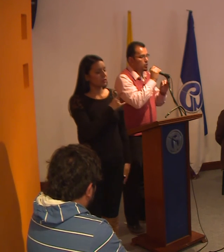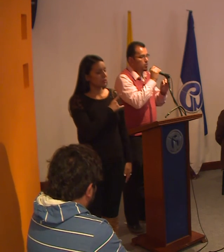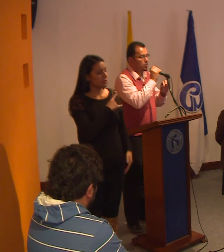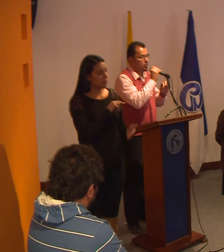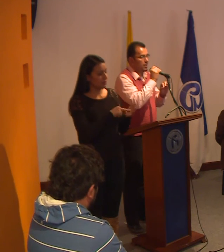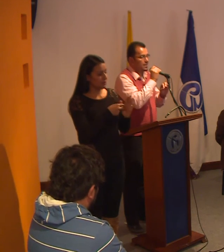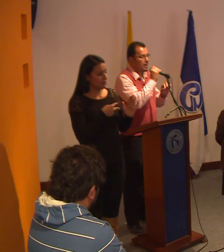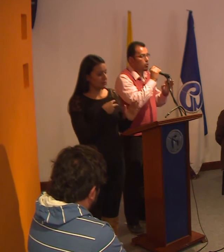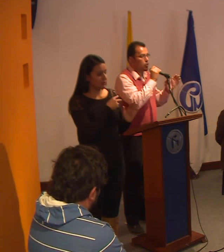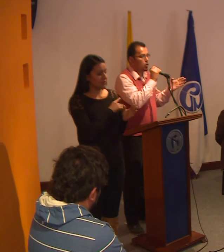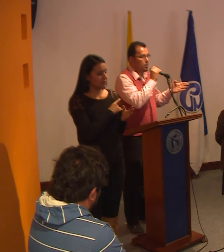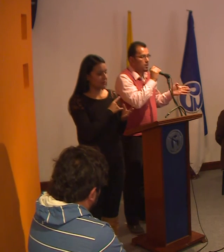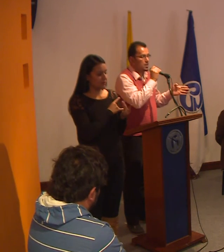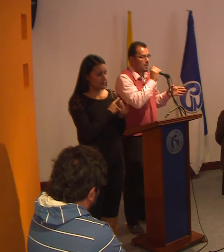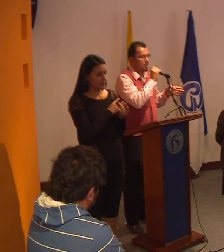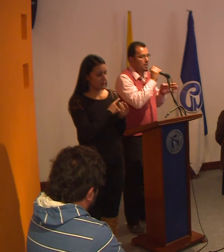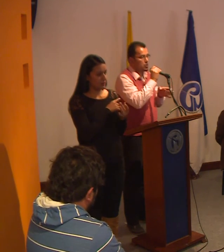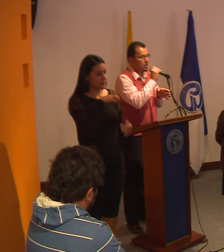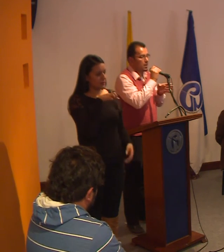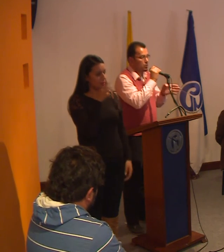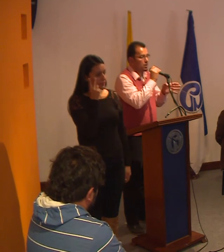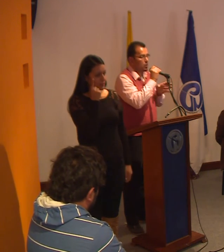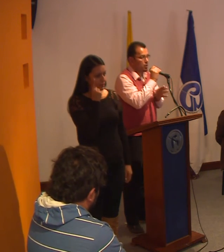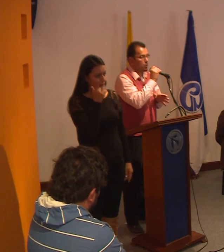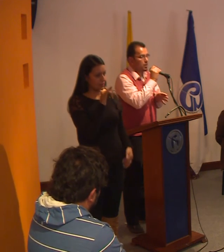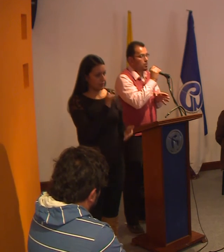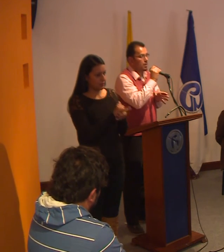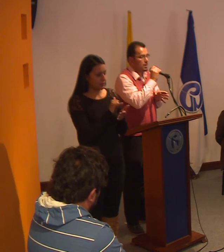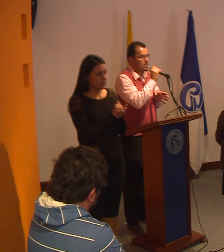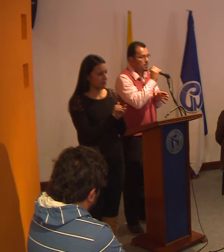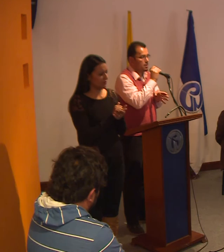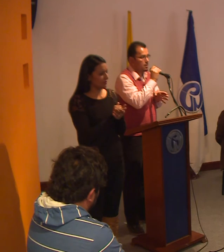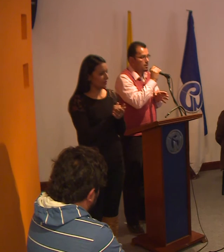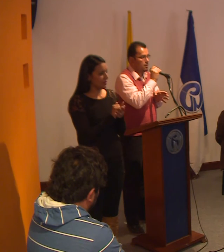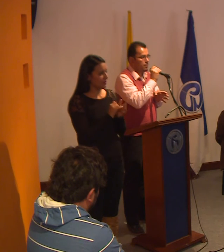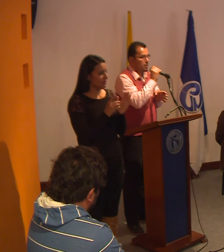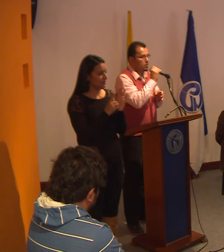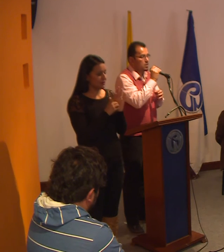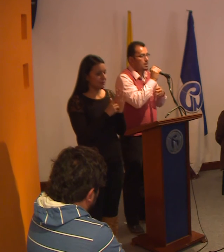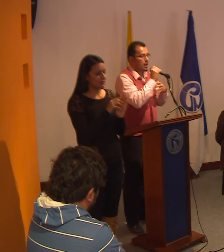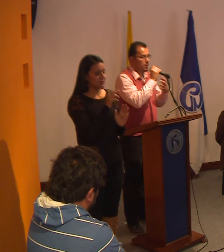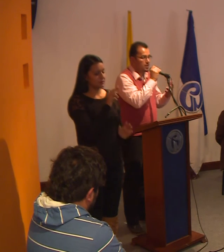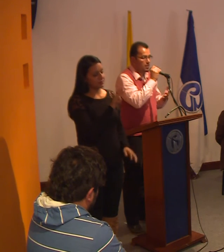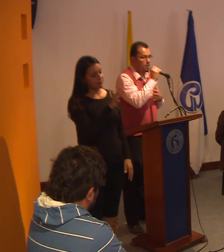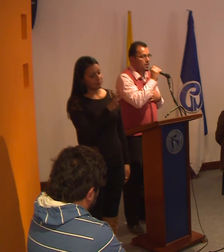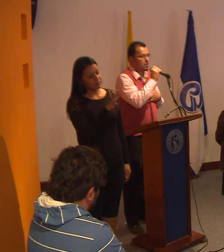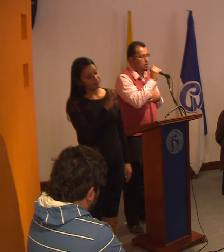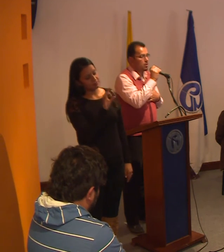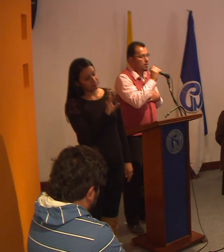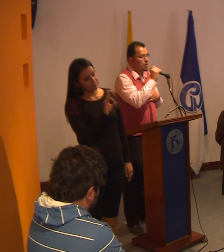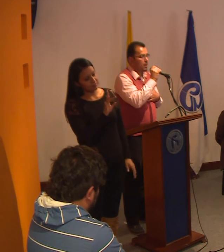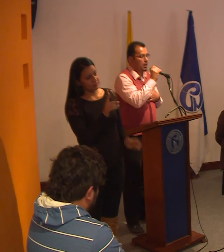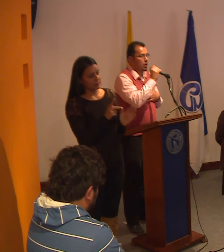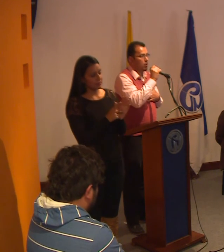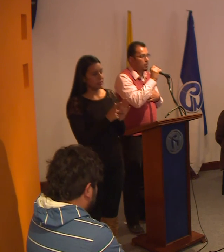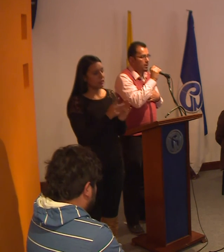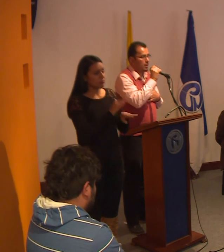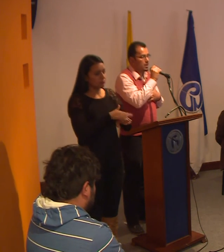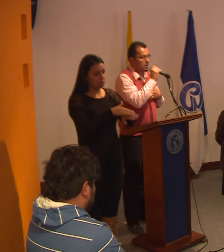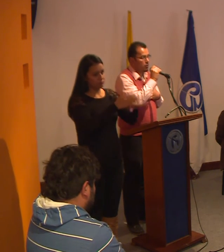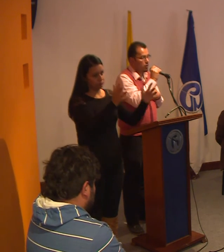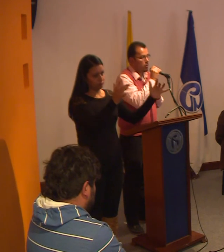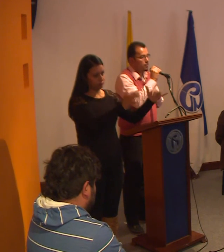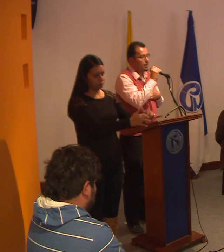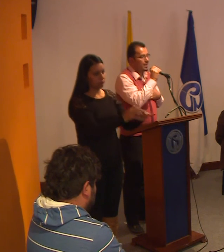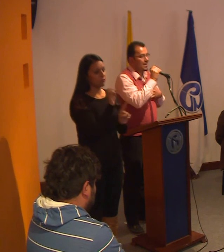Y el cuarto punto es autonomía universitaria versus decreto 2450-2015. Entonces, hago extensiva la invitación para que nos acompañen